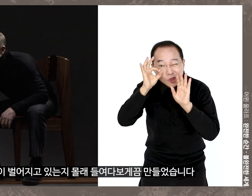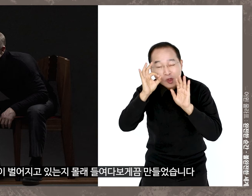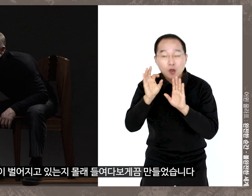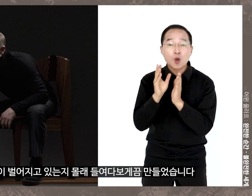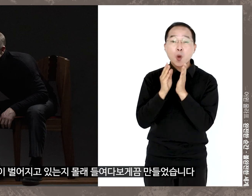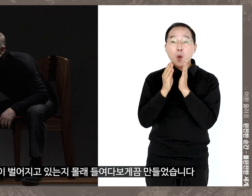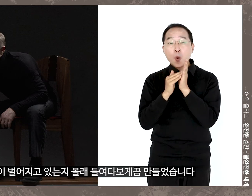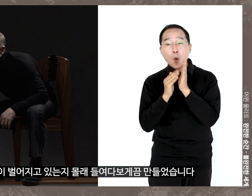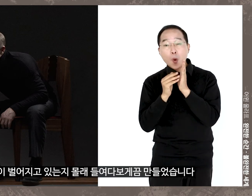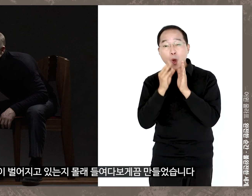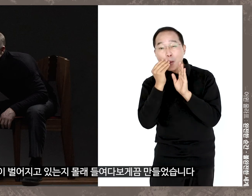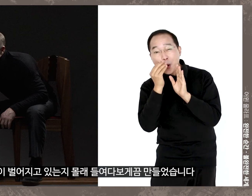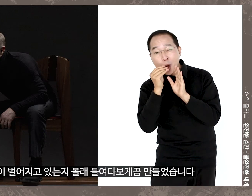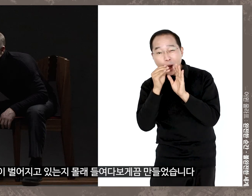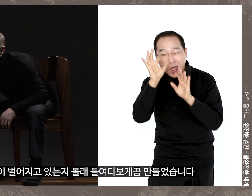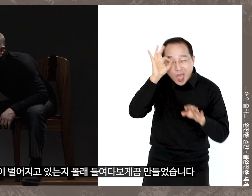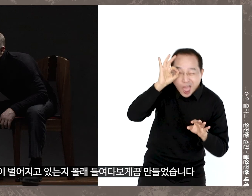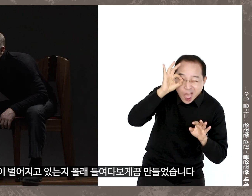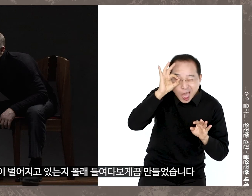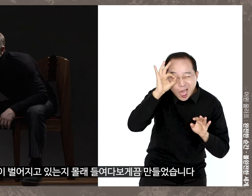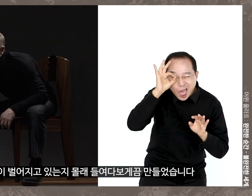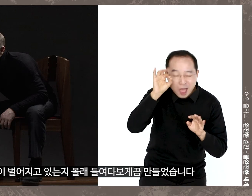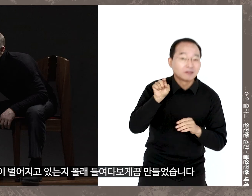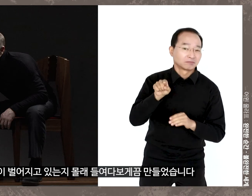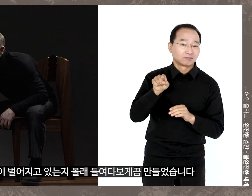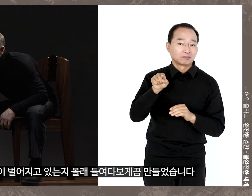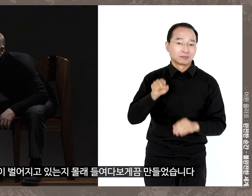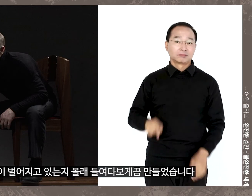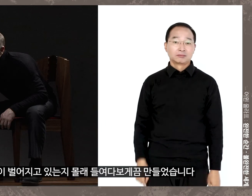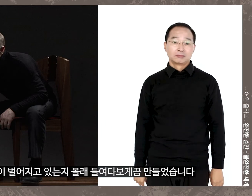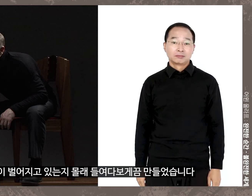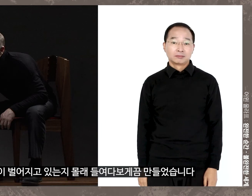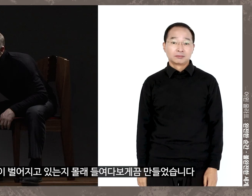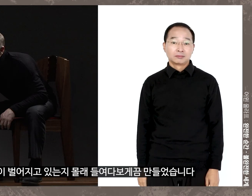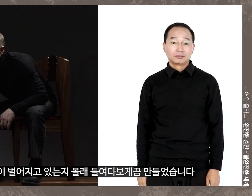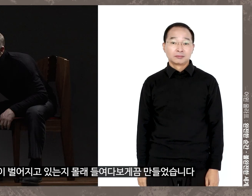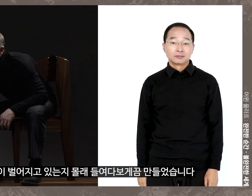몰래 들여다보게끔 만들었습니다.